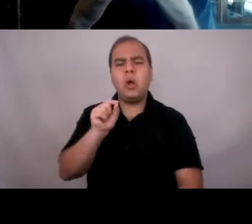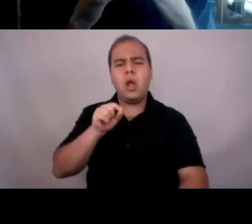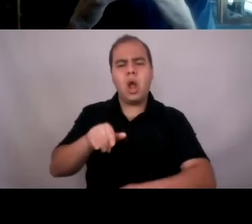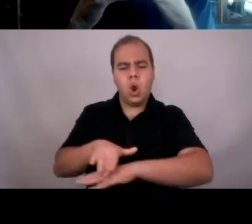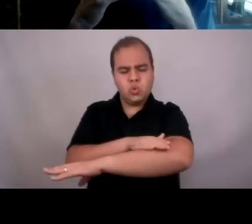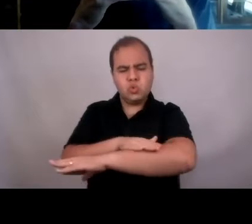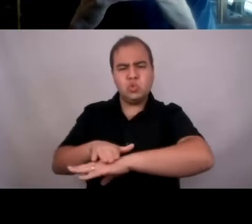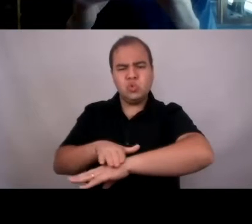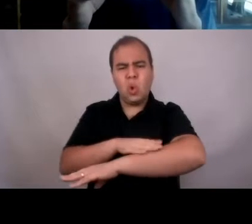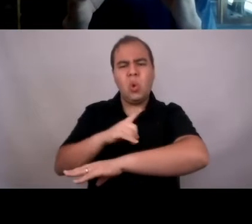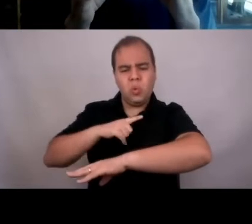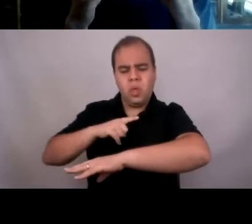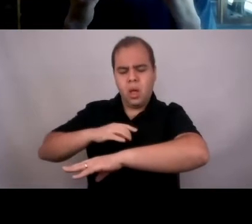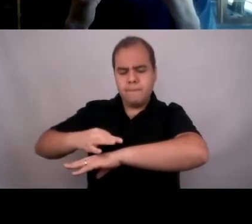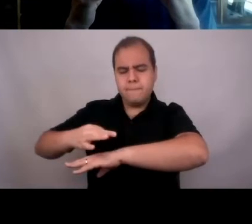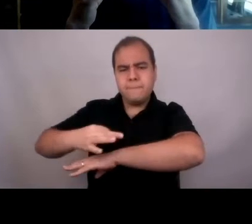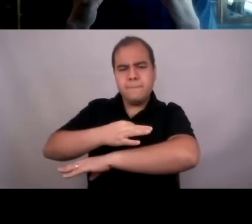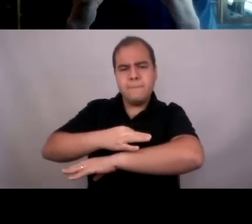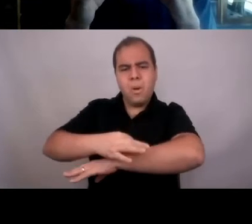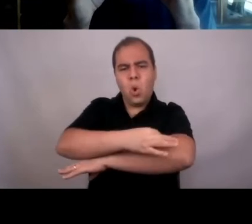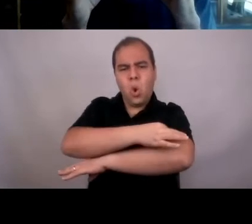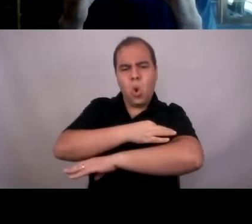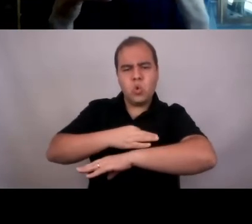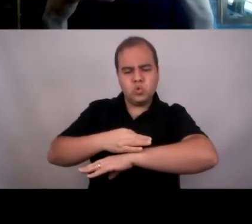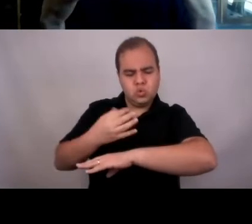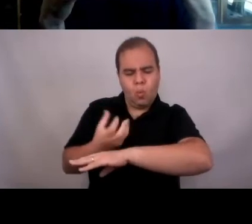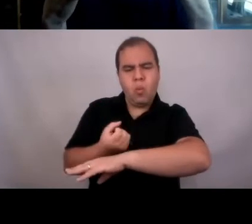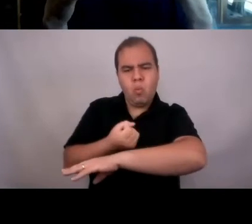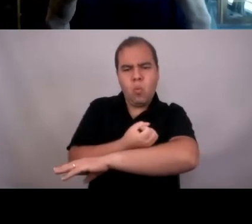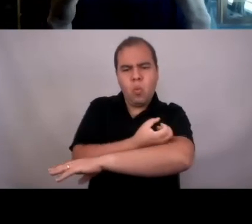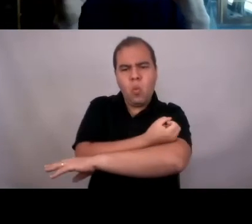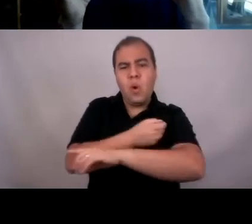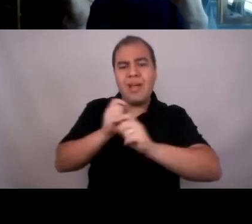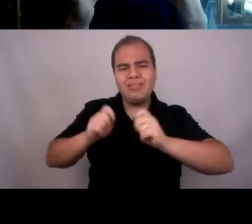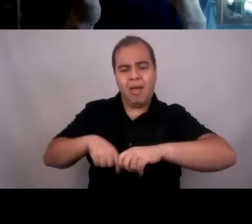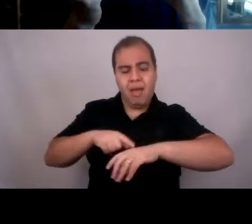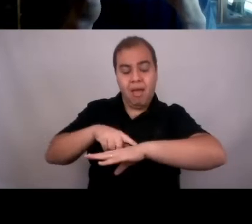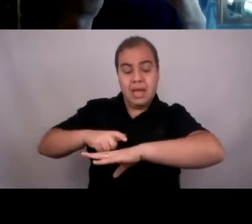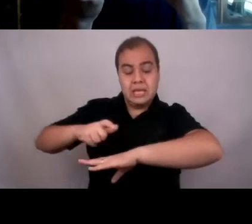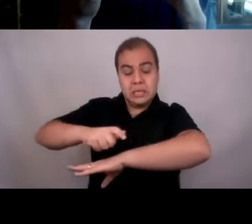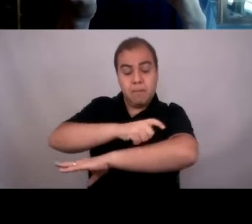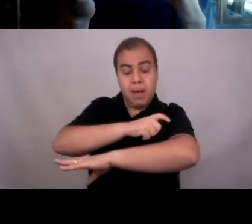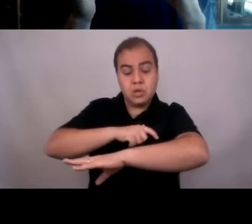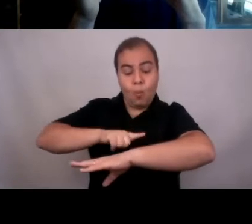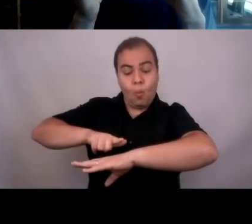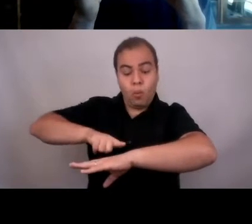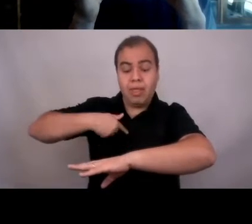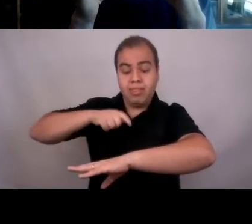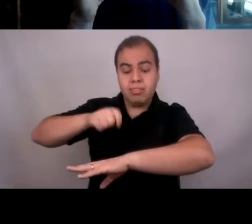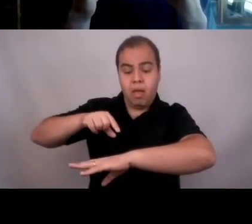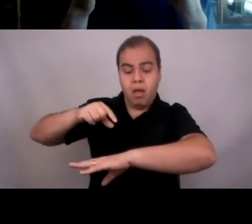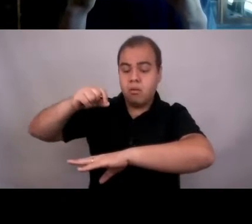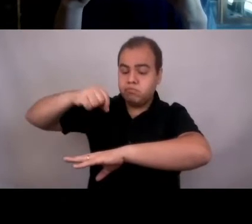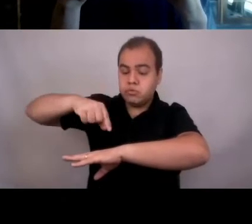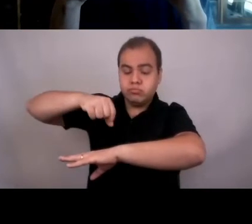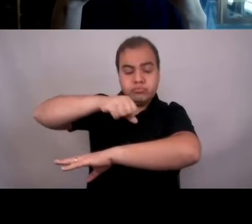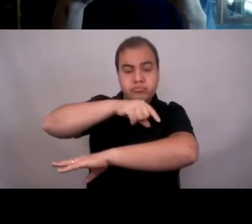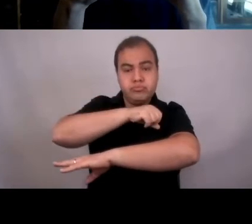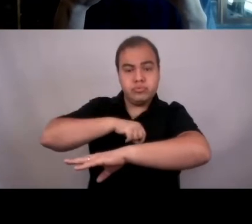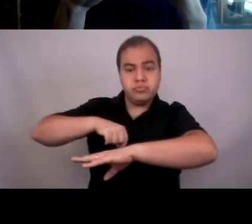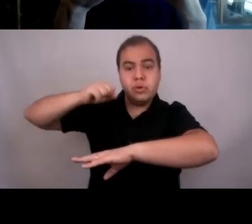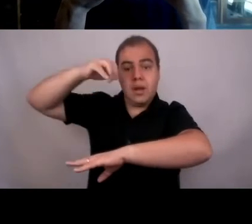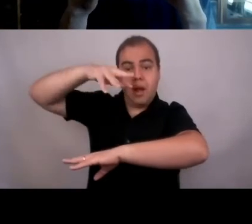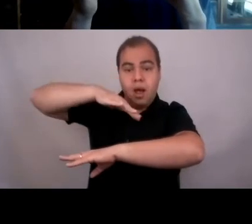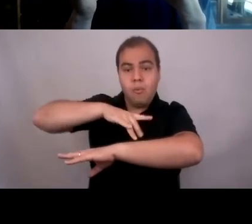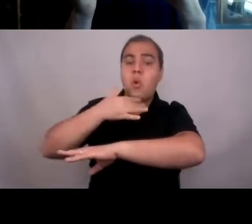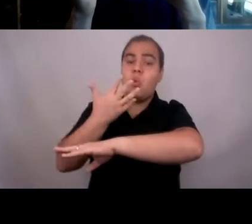muito poroso e ele é muito permeável. Então, ele tem muito espaço vazio e tem grãos muito finos que, à medida